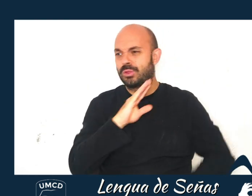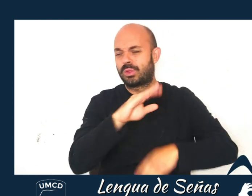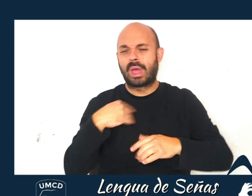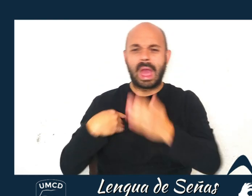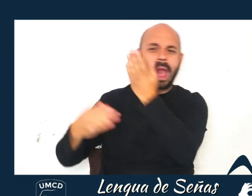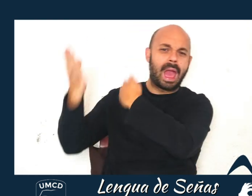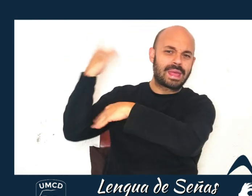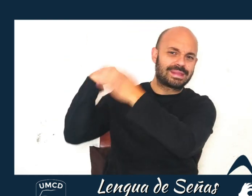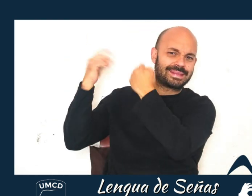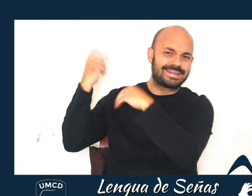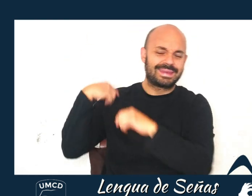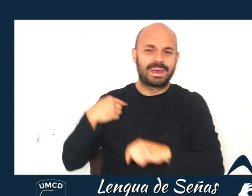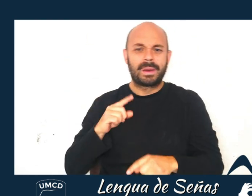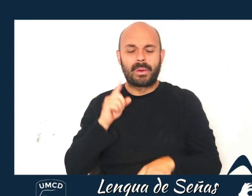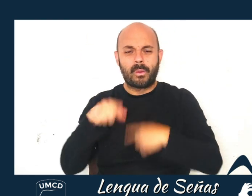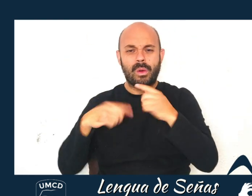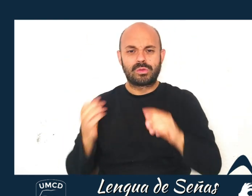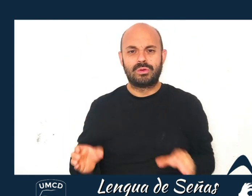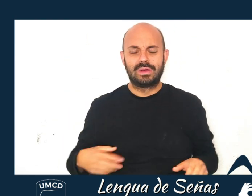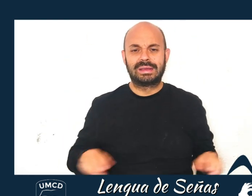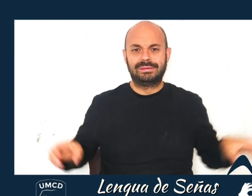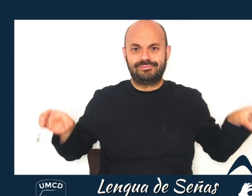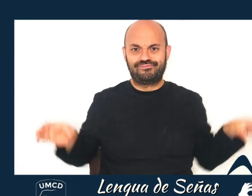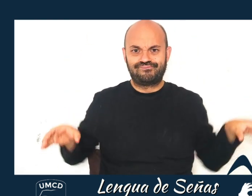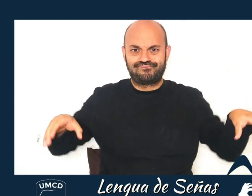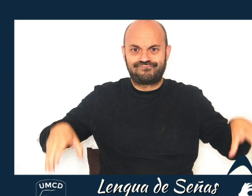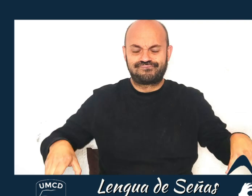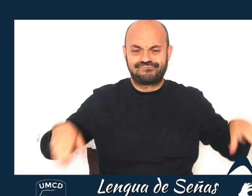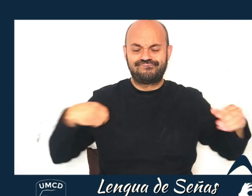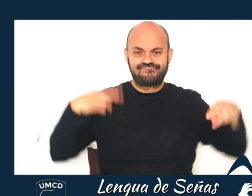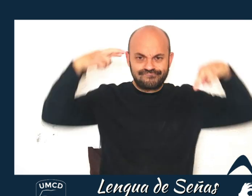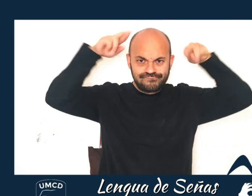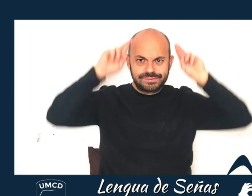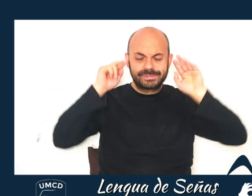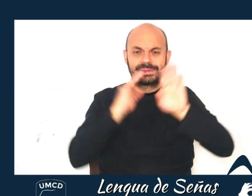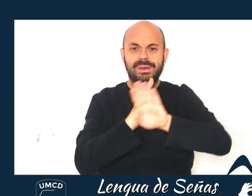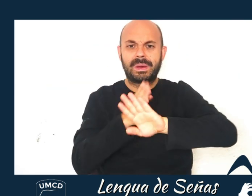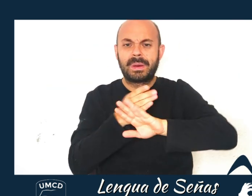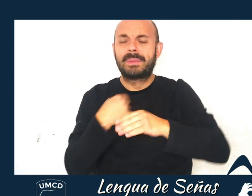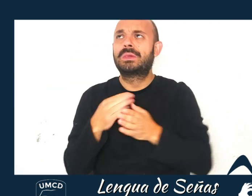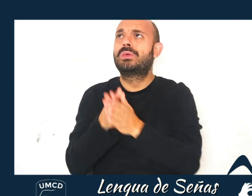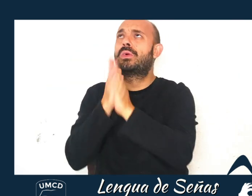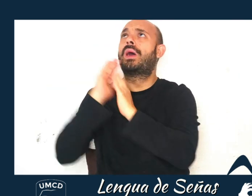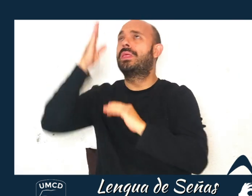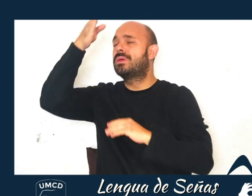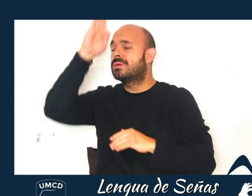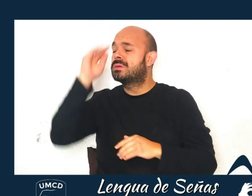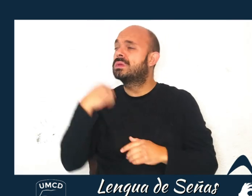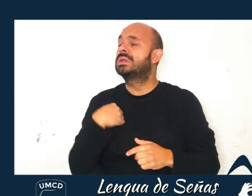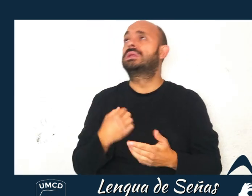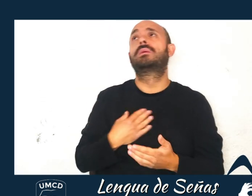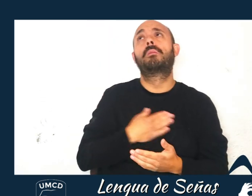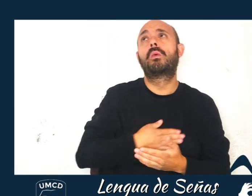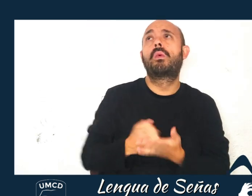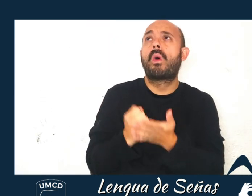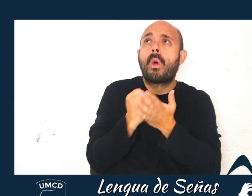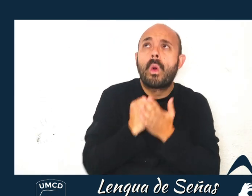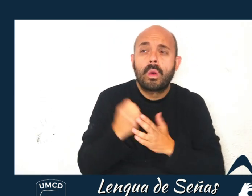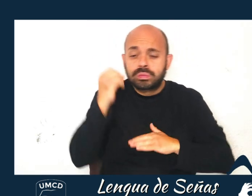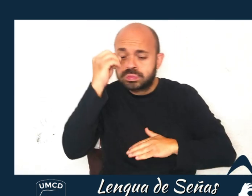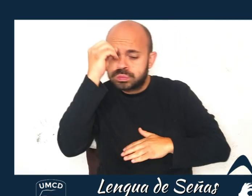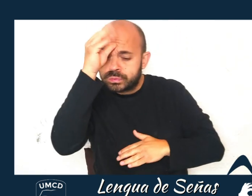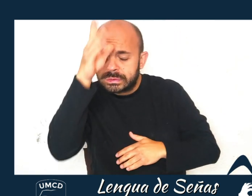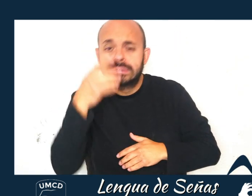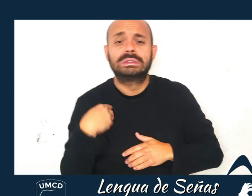inicio de todo ese tiempo en el que él estuvo en el trono, lo primero que le pidió a Dios es sabiduría, porque él quería gobernar con equidad,